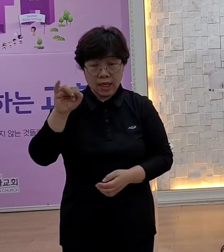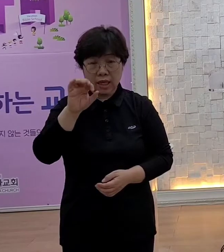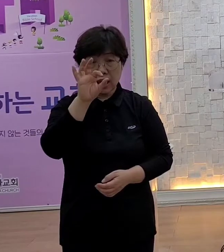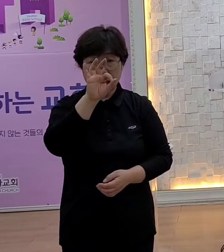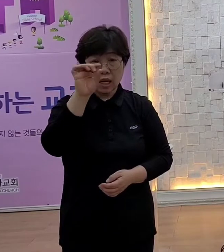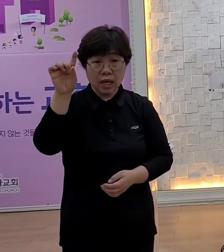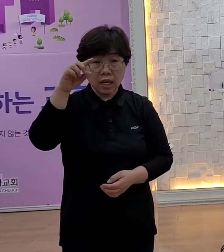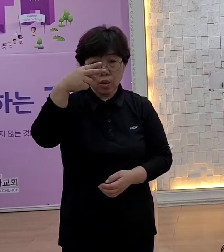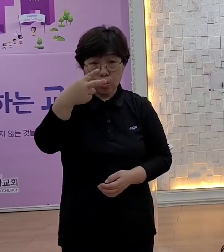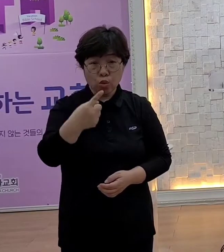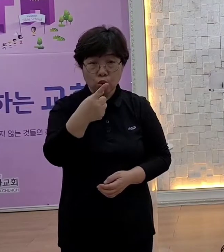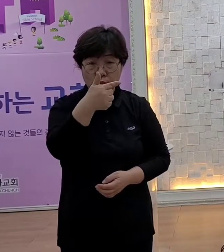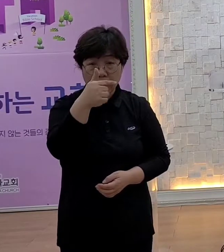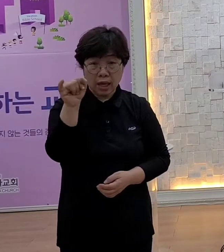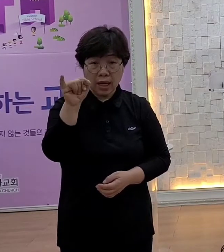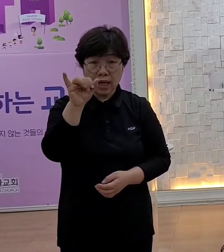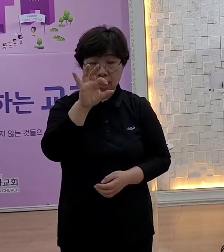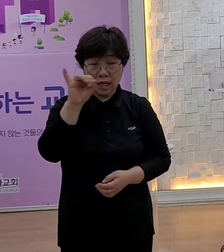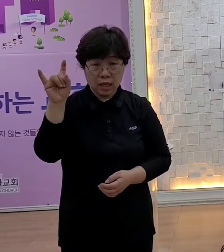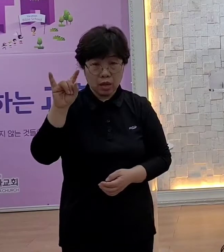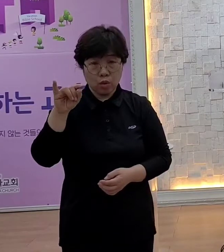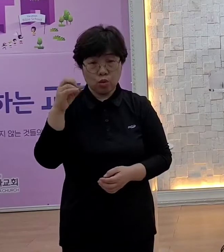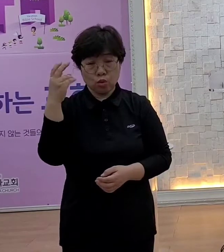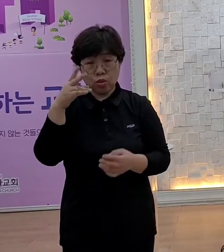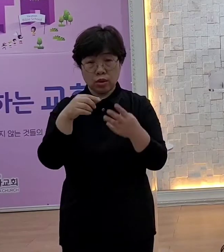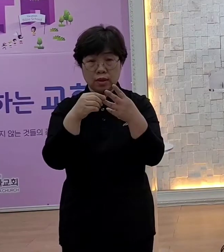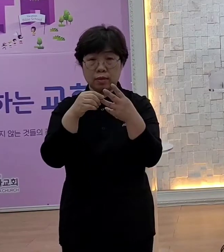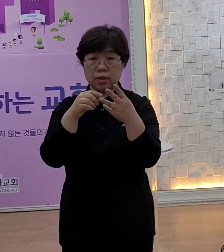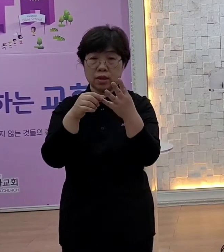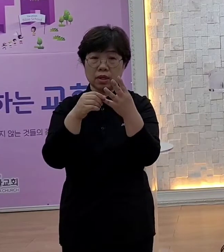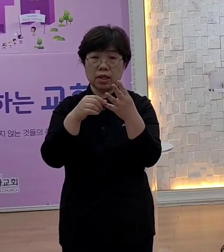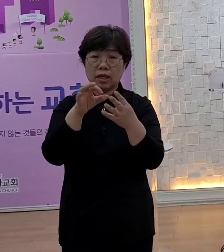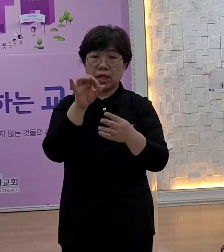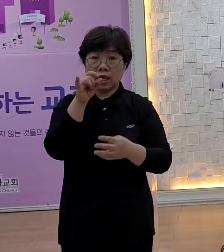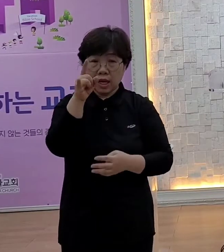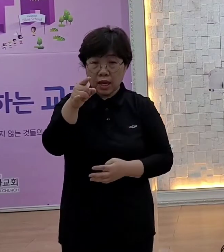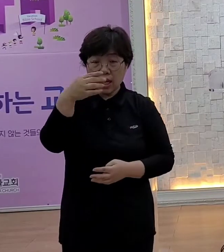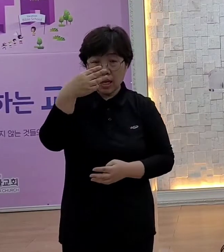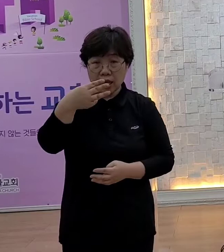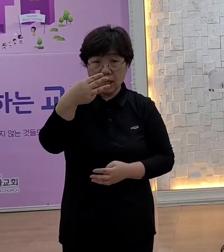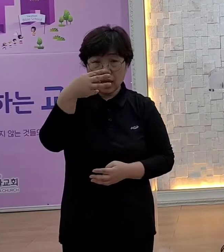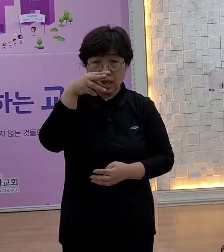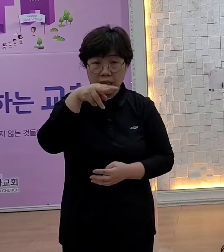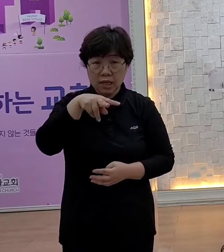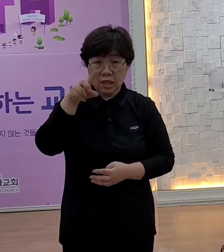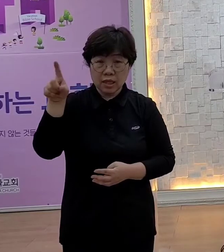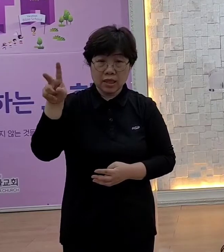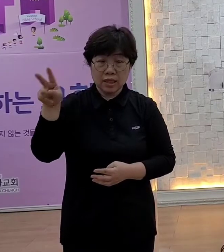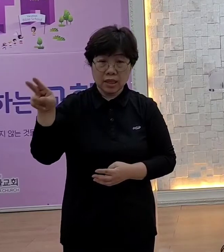아도나이도 하나님이라는 뜻이에요. 또 엘샤다이.